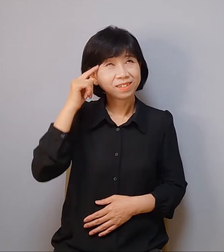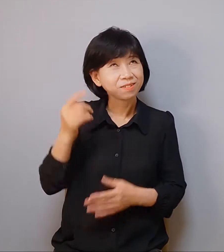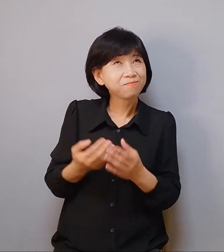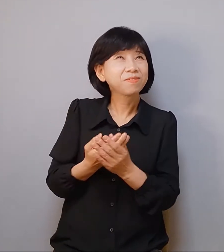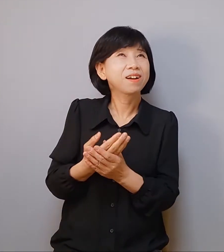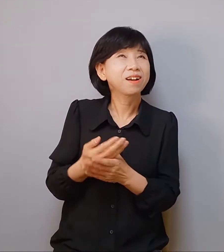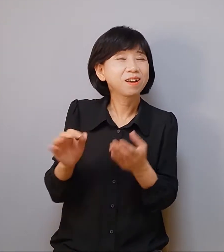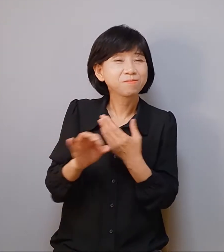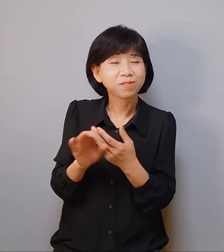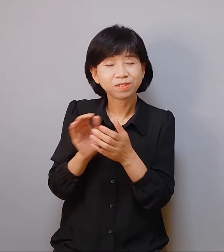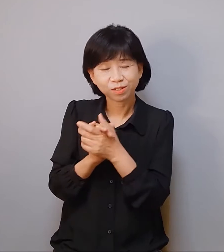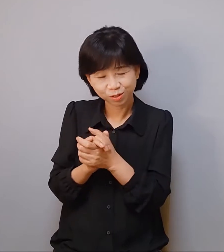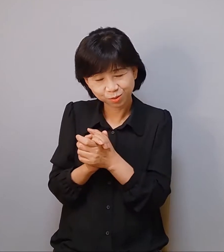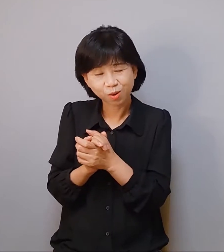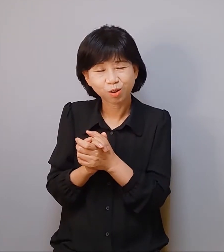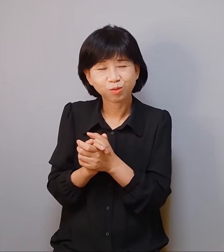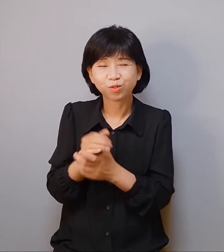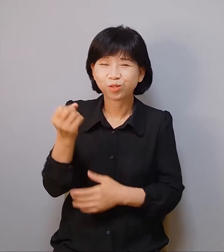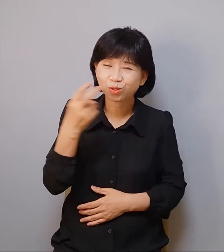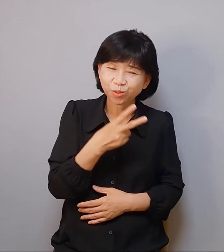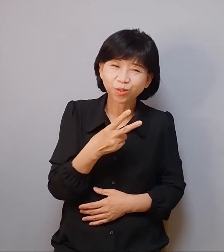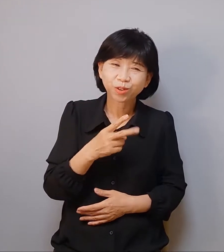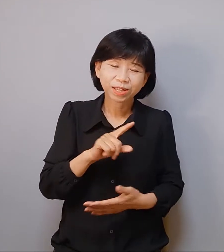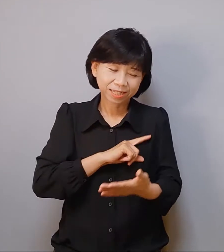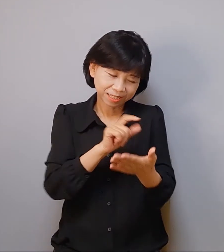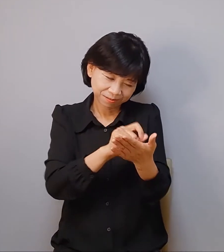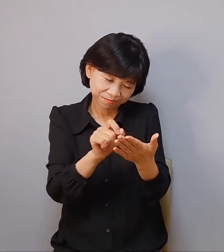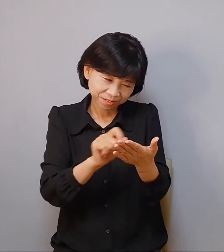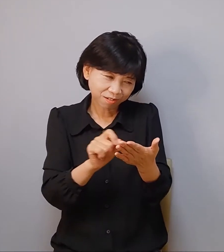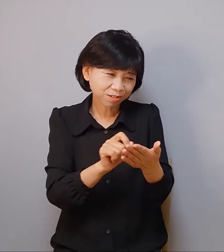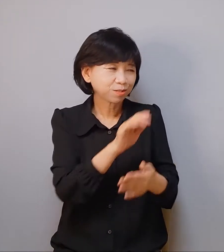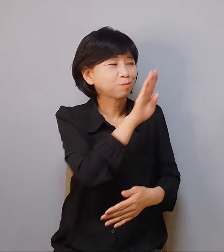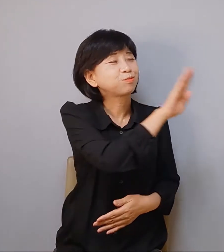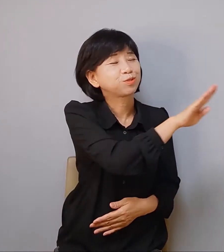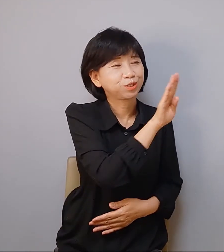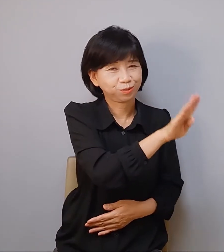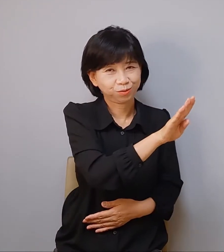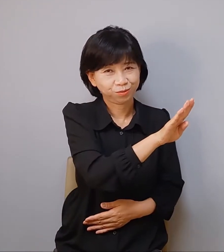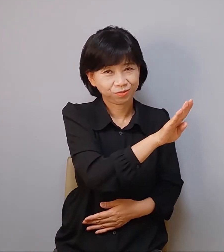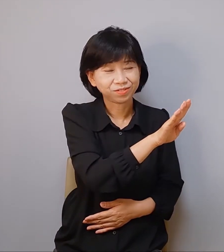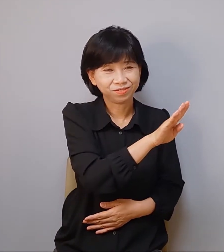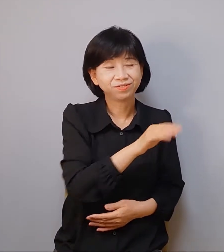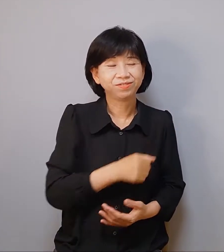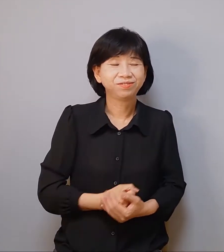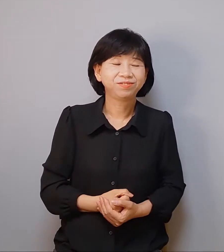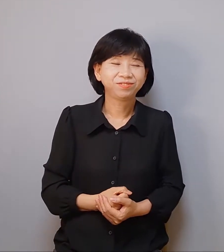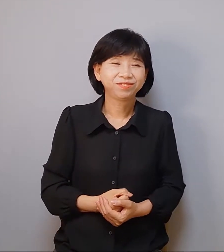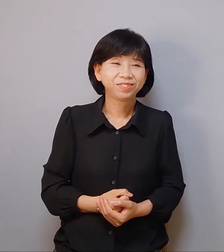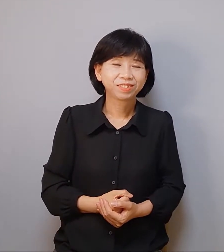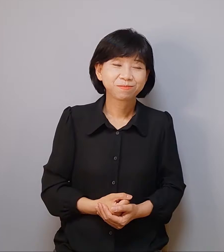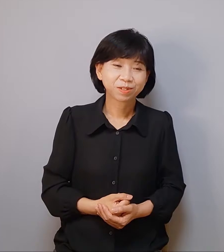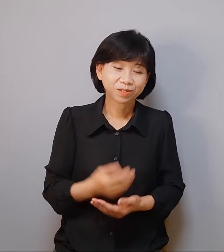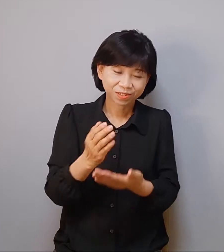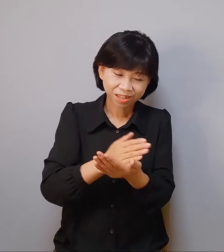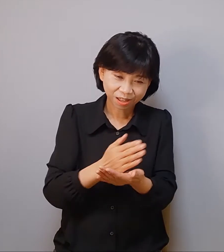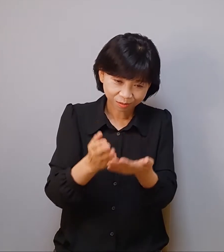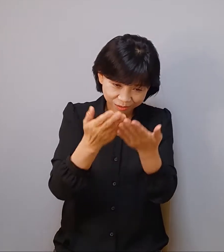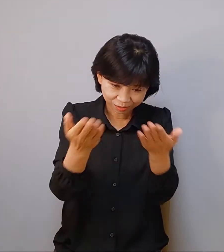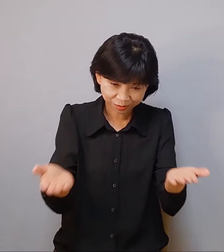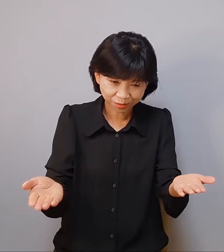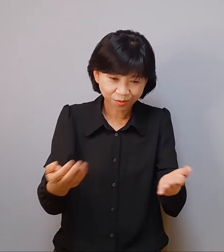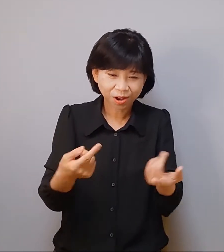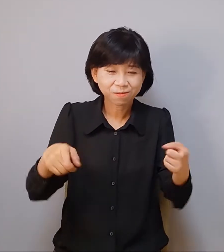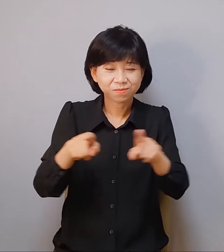또 붙이고 또 우리 그 명단을 다시 한번 정리해서 또 여러분에게 나누어 드리고 제가 또 저 명단을